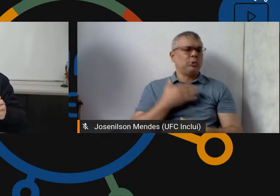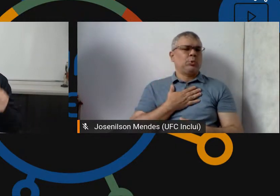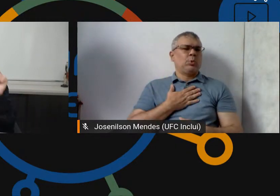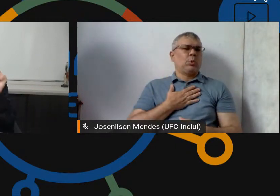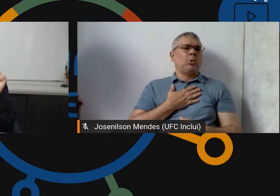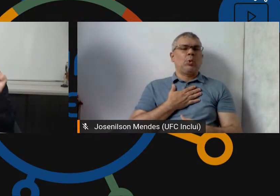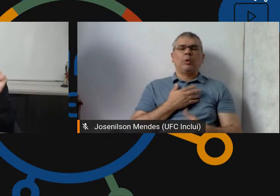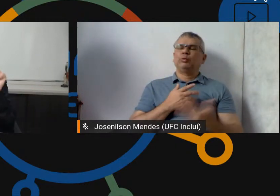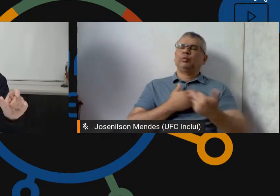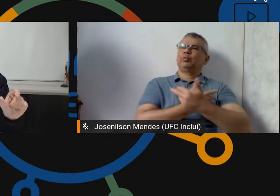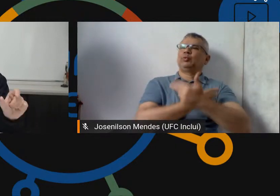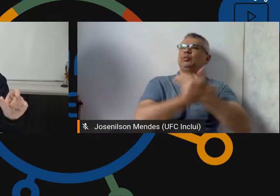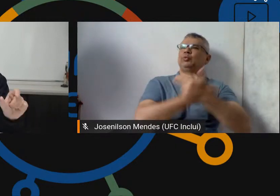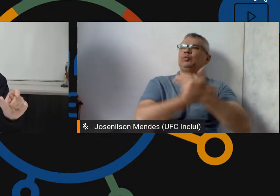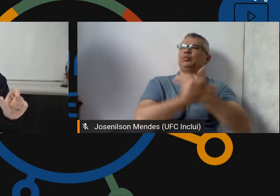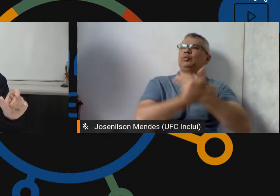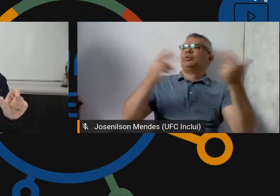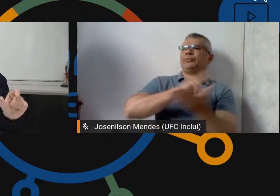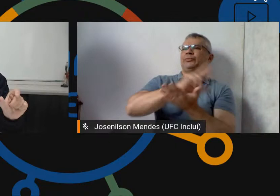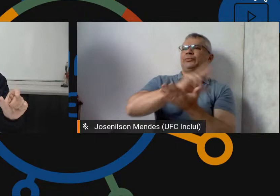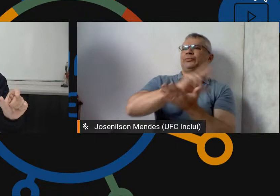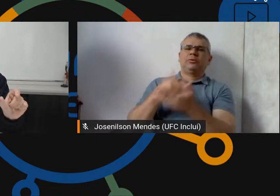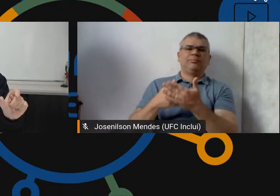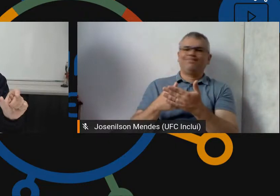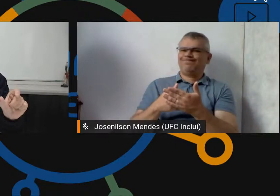fechadinhas naquele